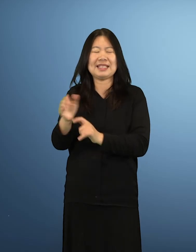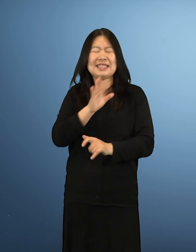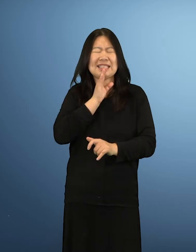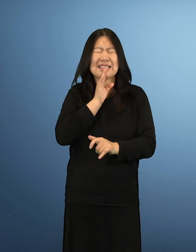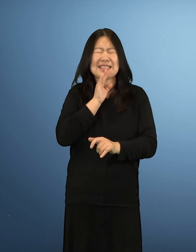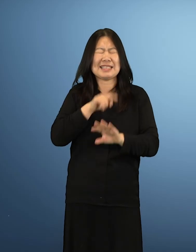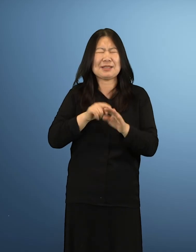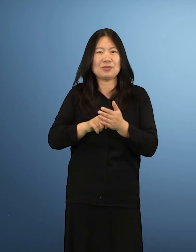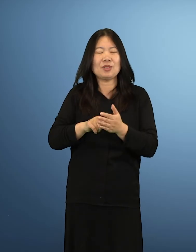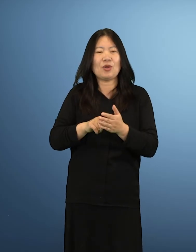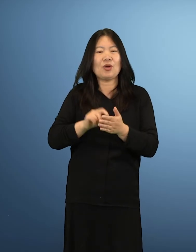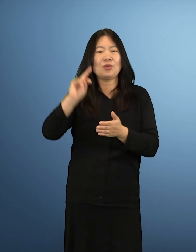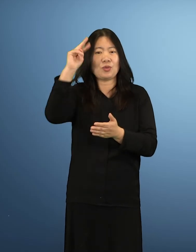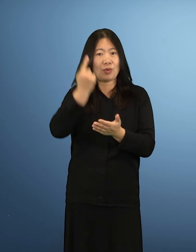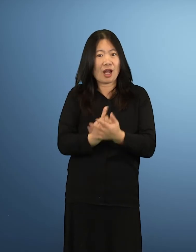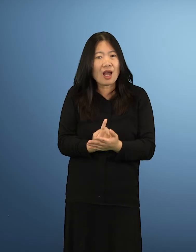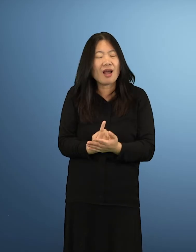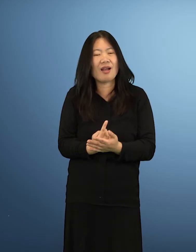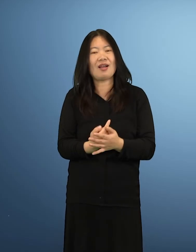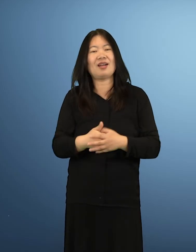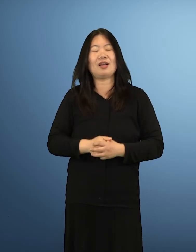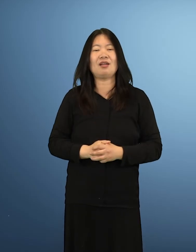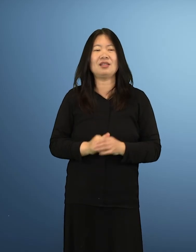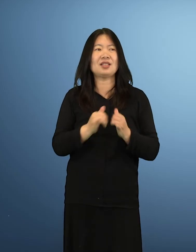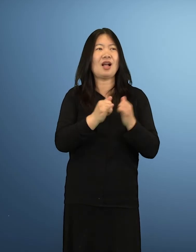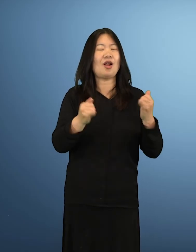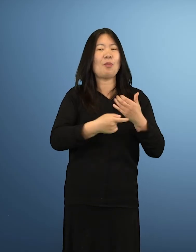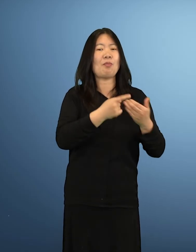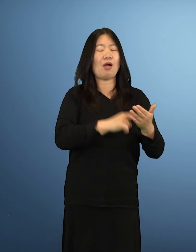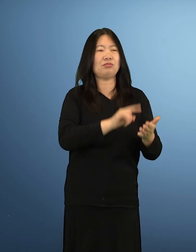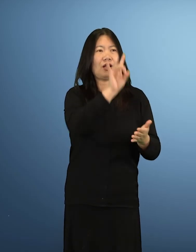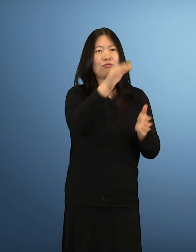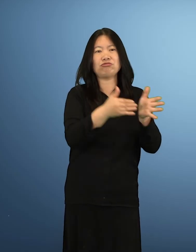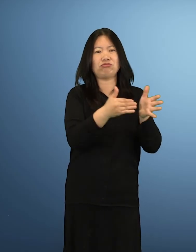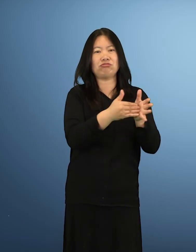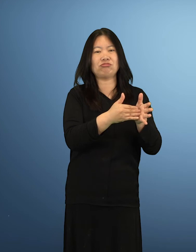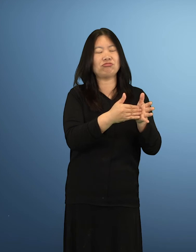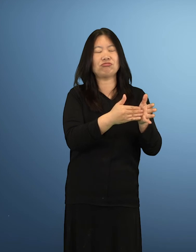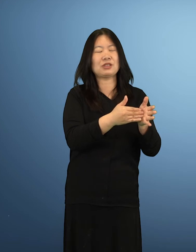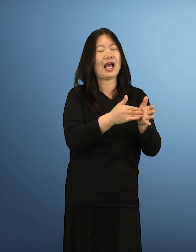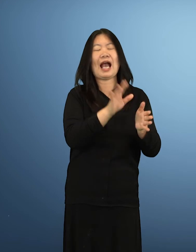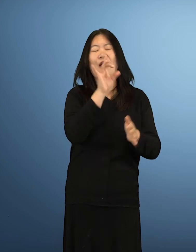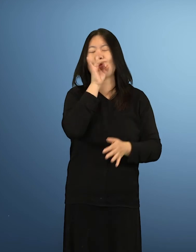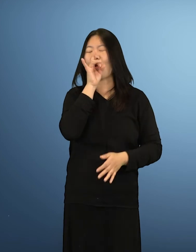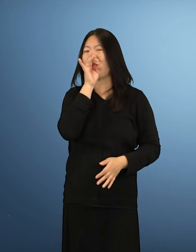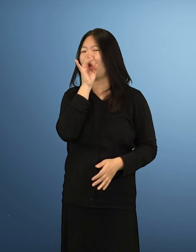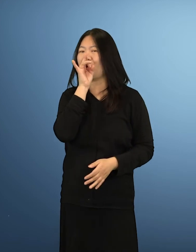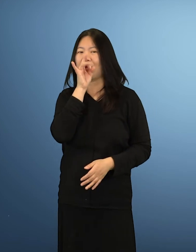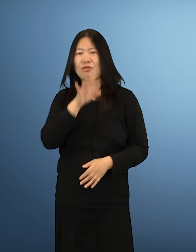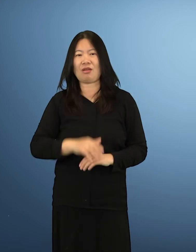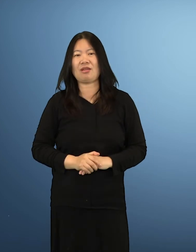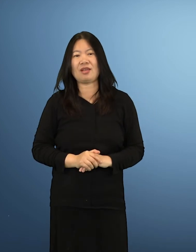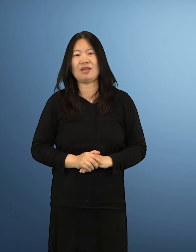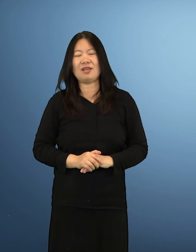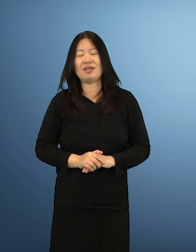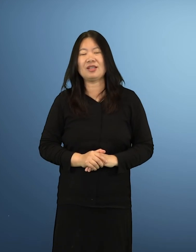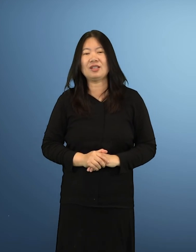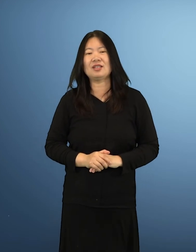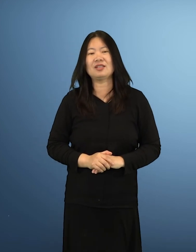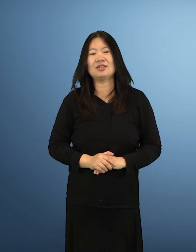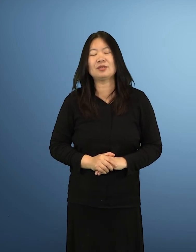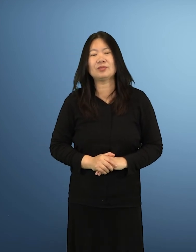돌아오면 사람이 그렇더라고요. 마음만 있으면 되지 뭐. 그렇게 안 되던데요.